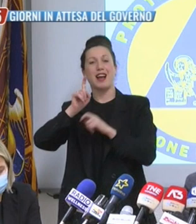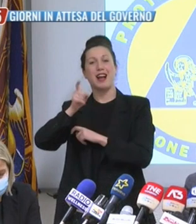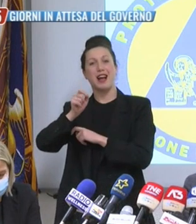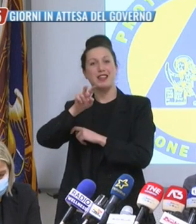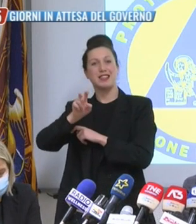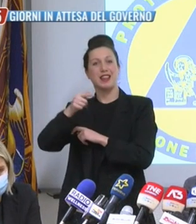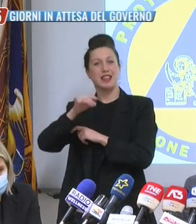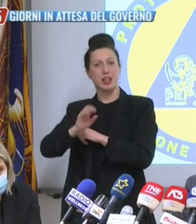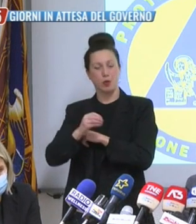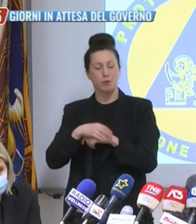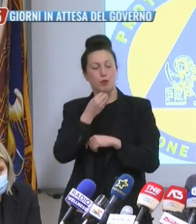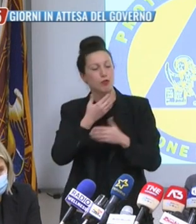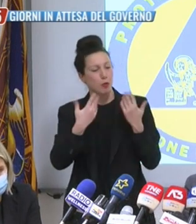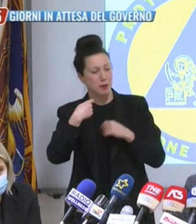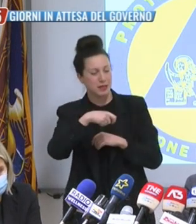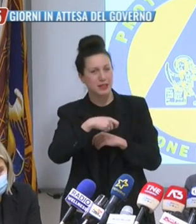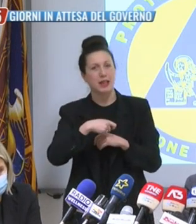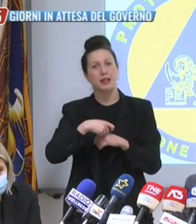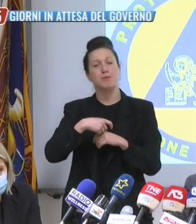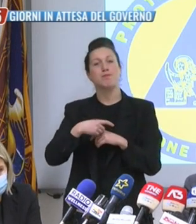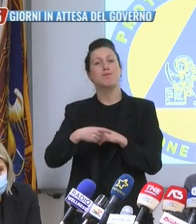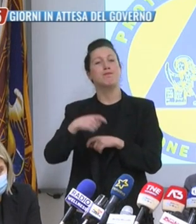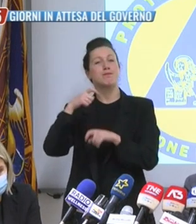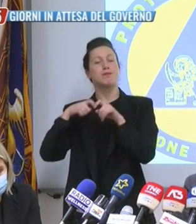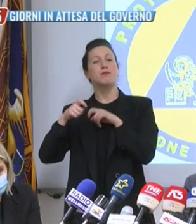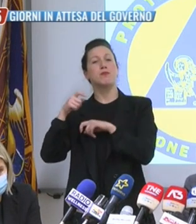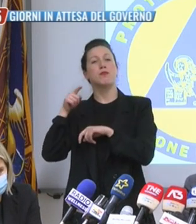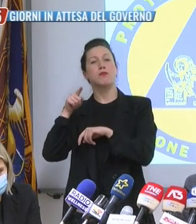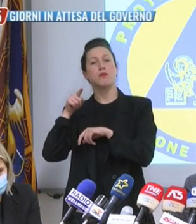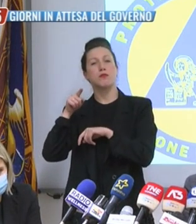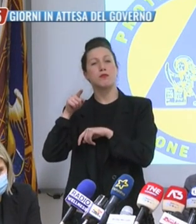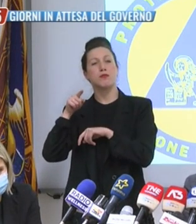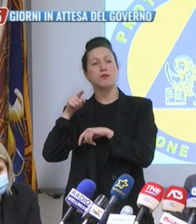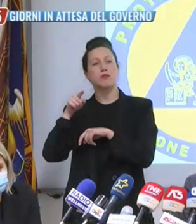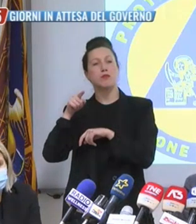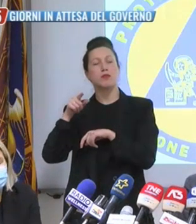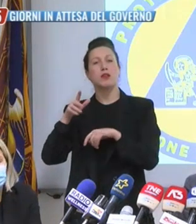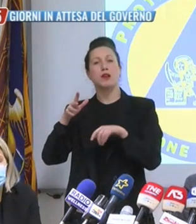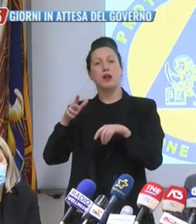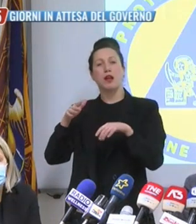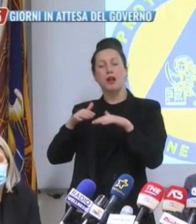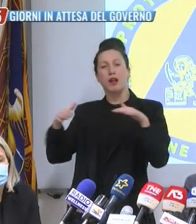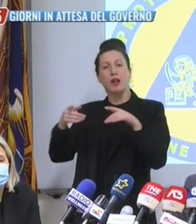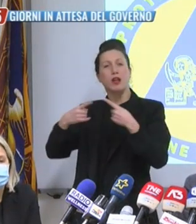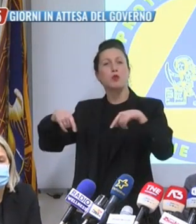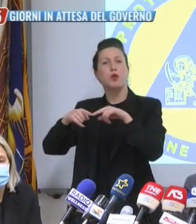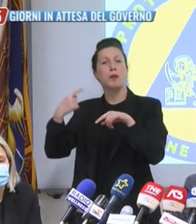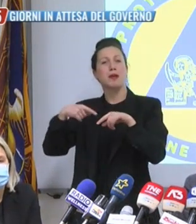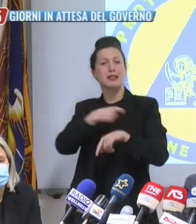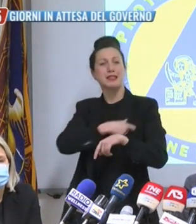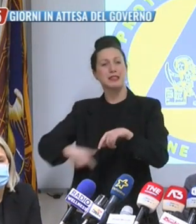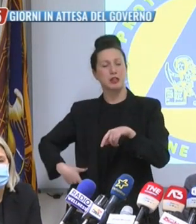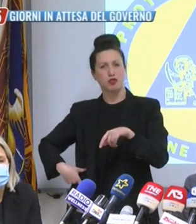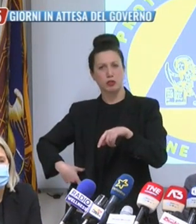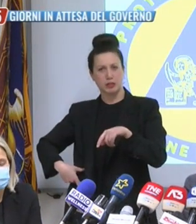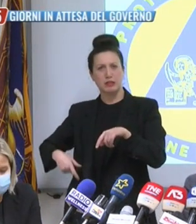ha ventilato rispetto ai temi interni alla regione in parallelo a quelli che saranno affrontati dai sindaci. Lei dice un'ordinanza in questo momento sarebbe una